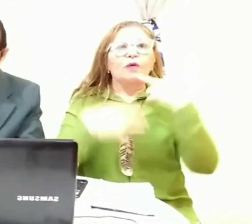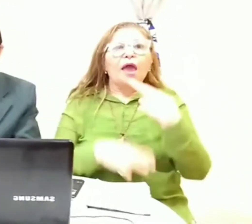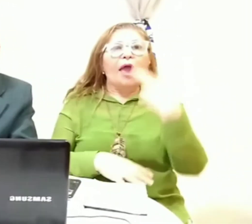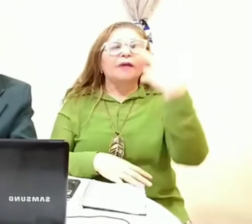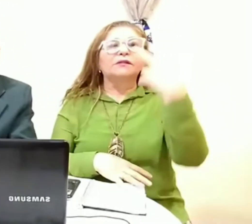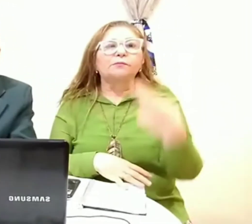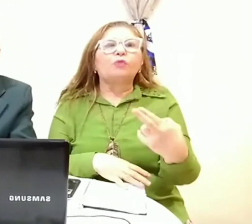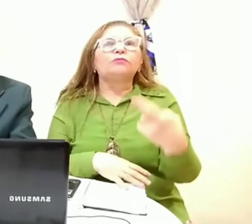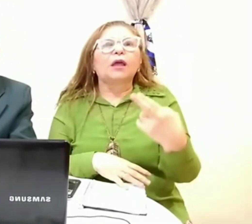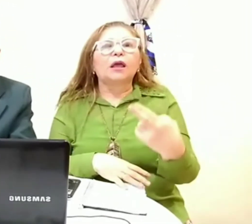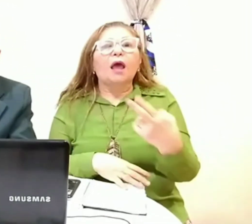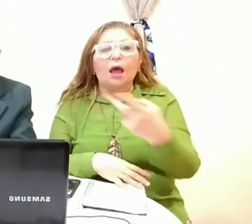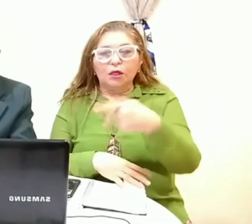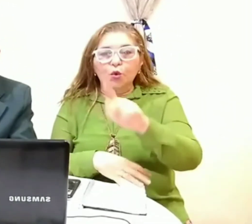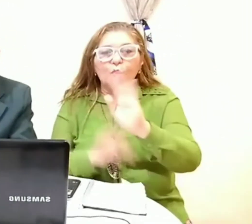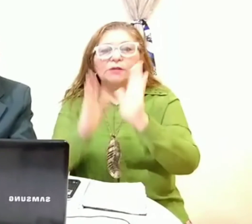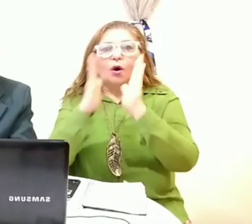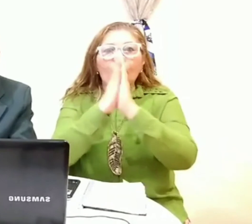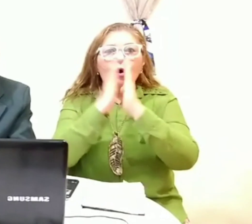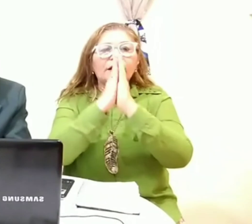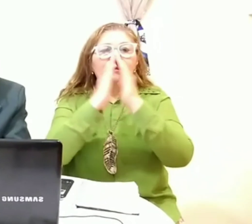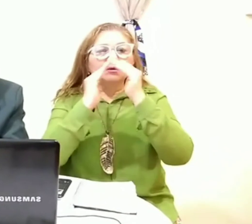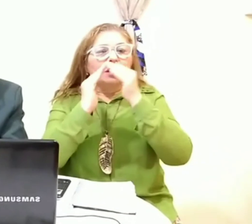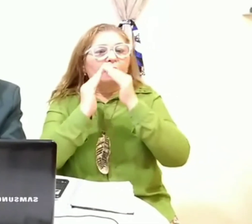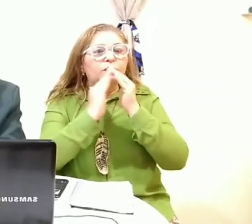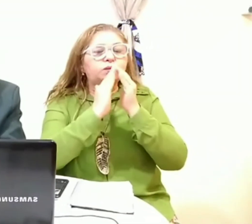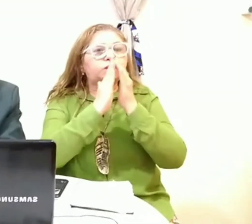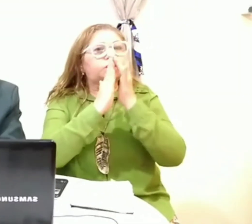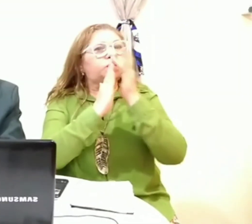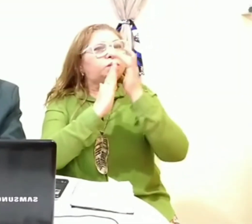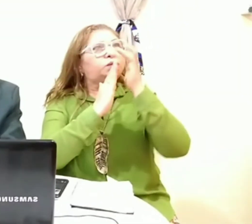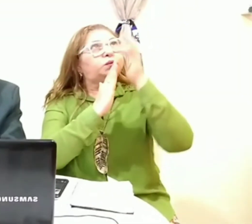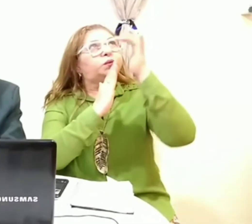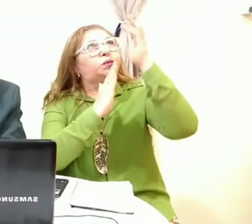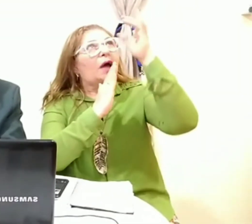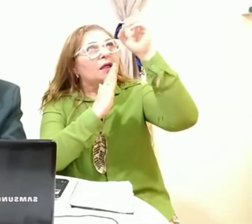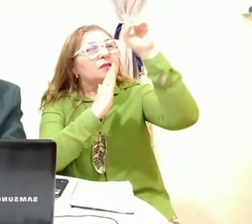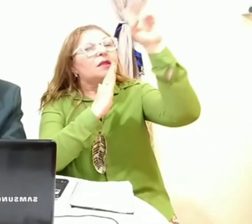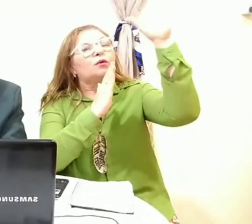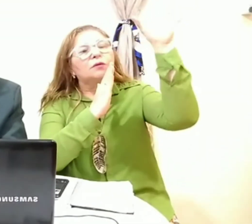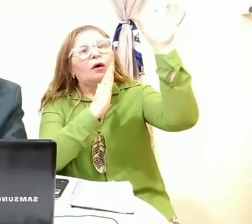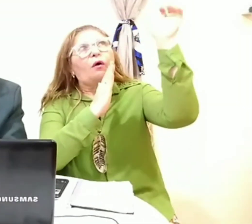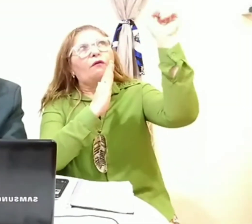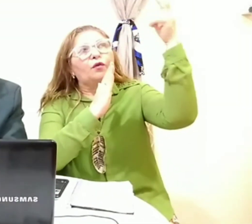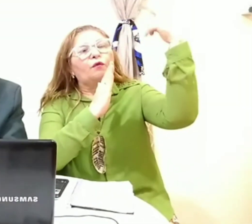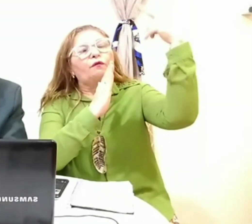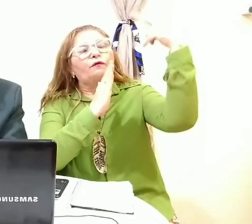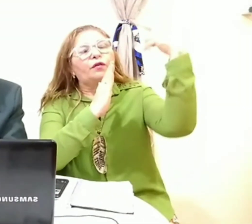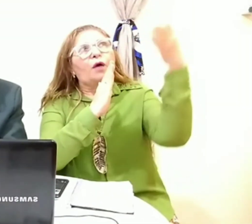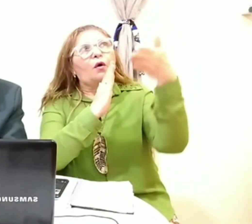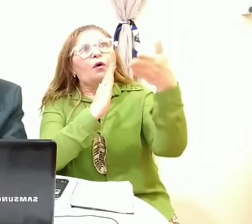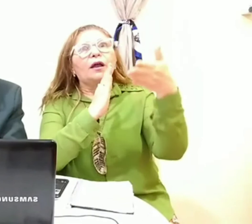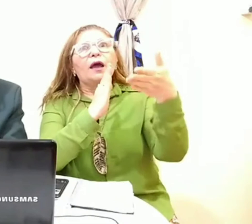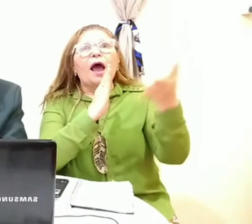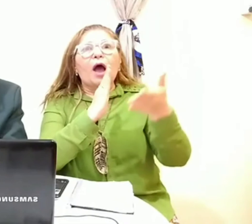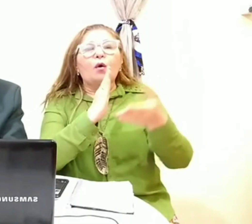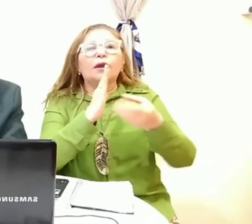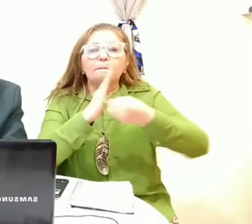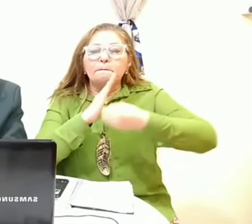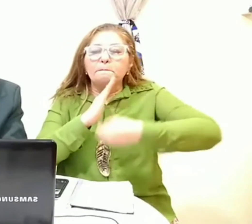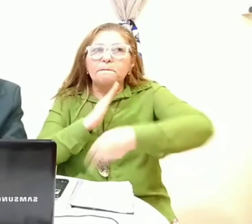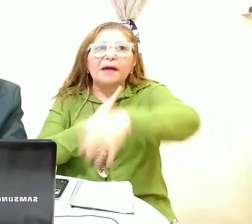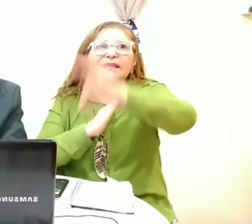disse: As tuas orações subiram para a memória diante de Deus. Agora envia